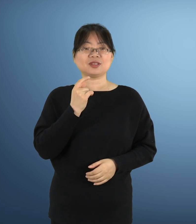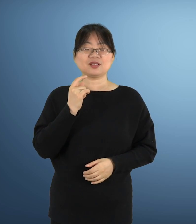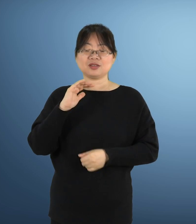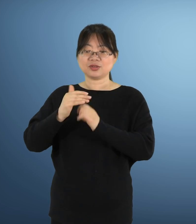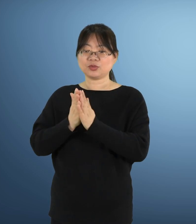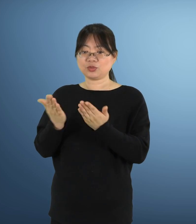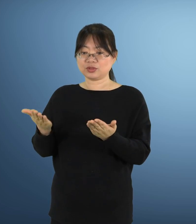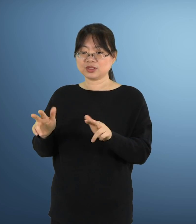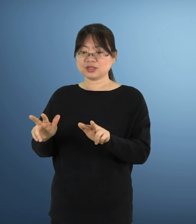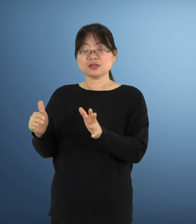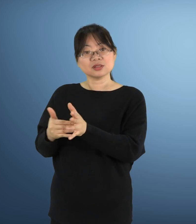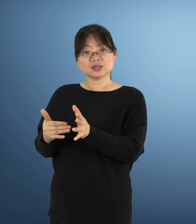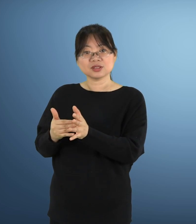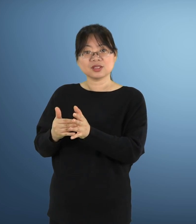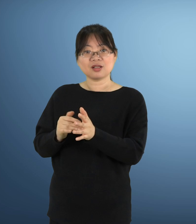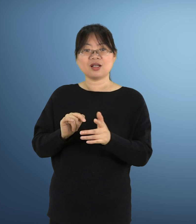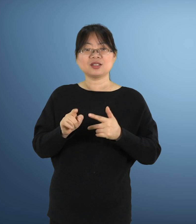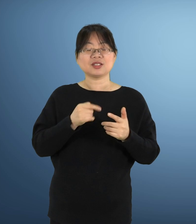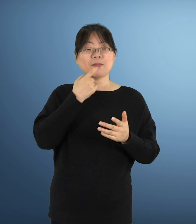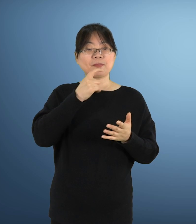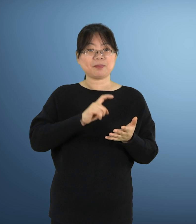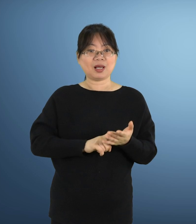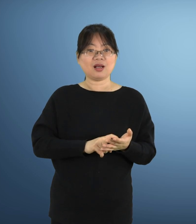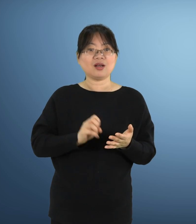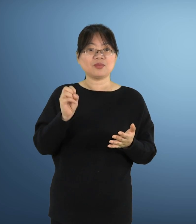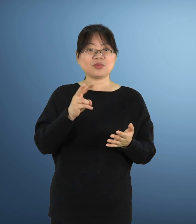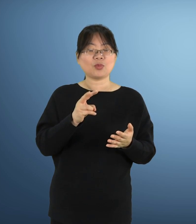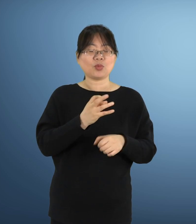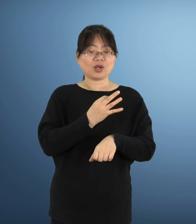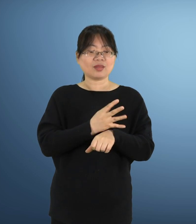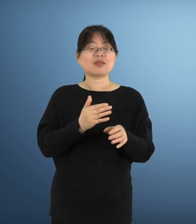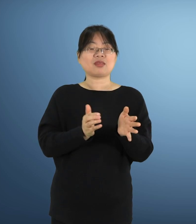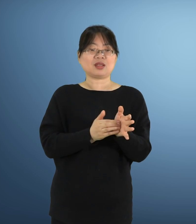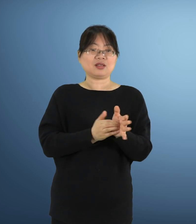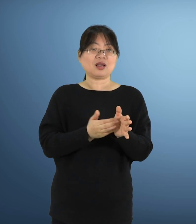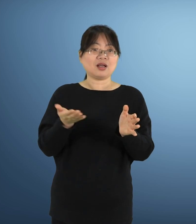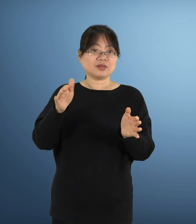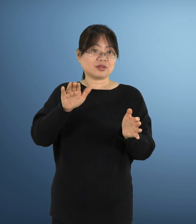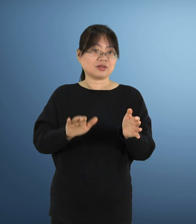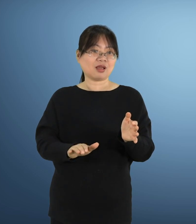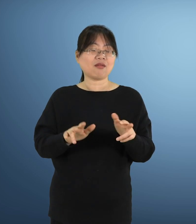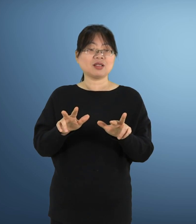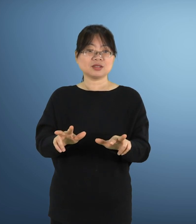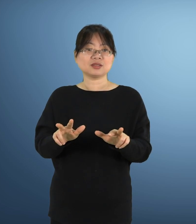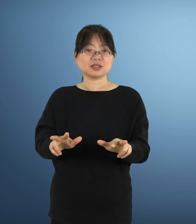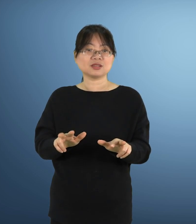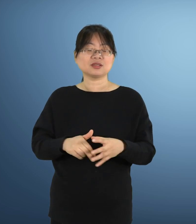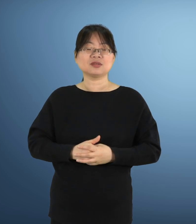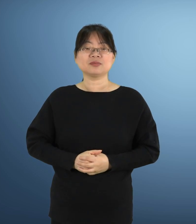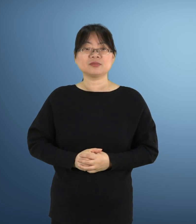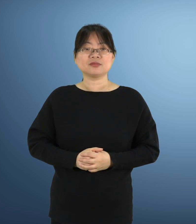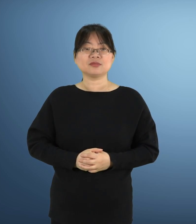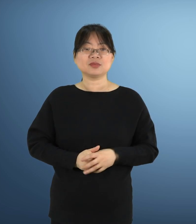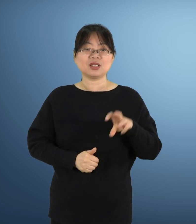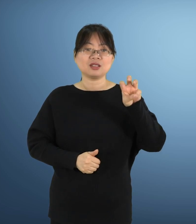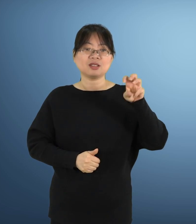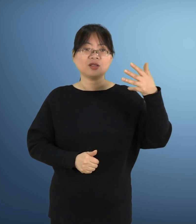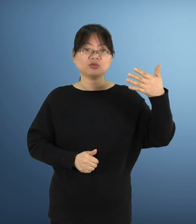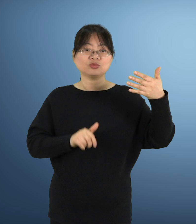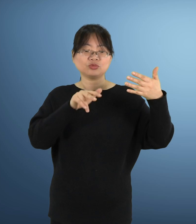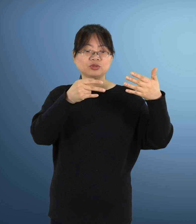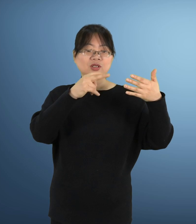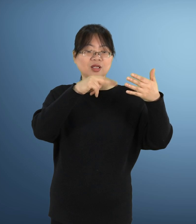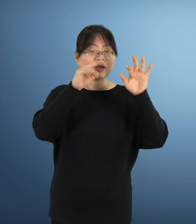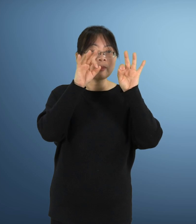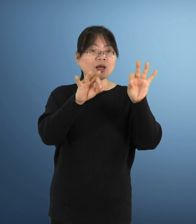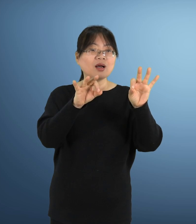성경이 여기서 끝나면 이해도 하기 쉽고 간단히 끝나요. 그런데 여기에 39절을